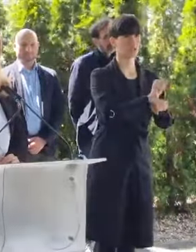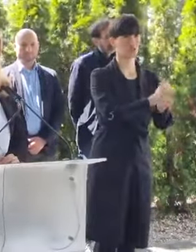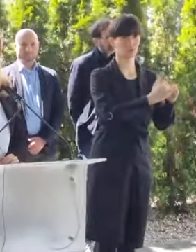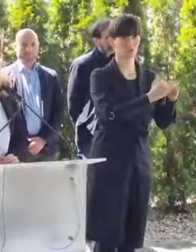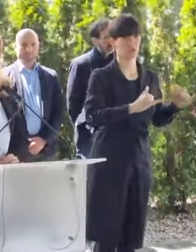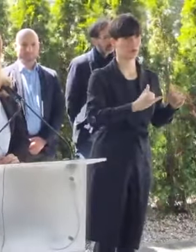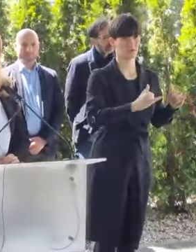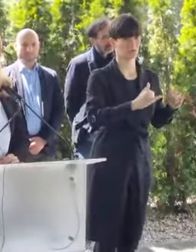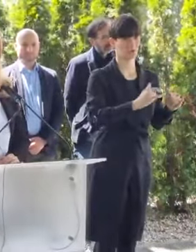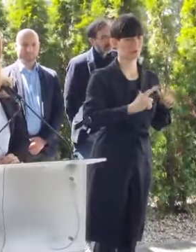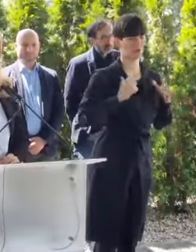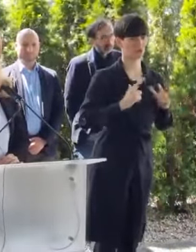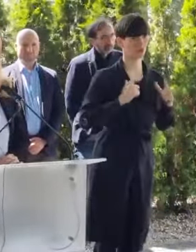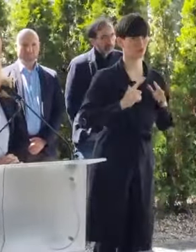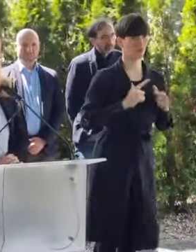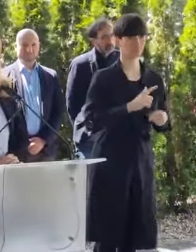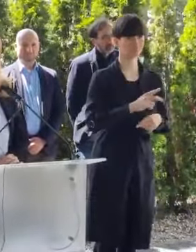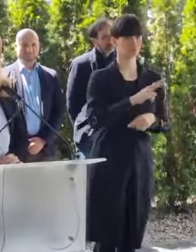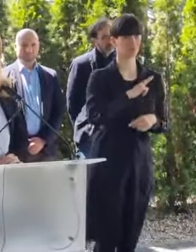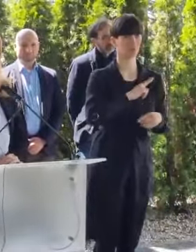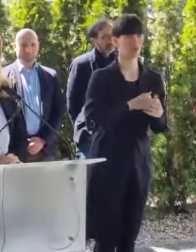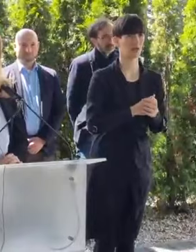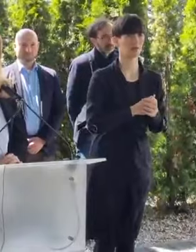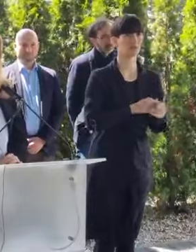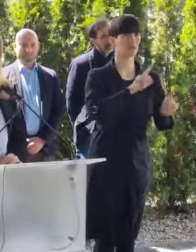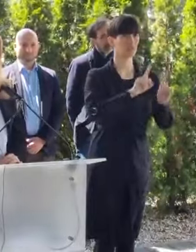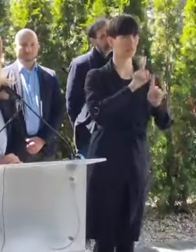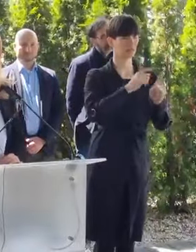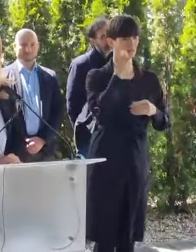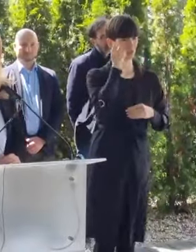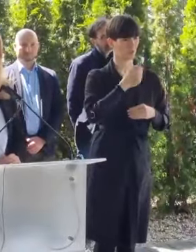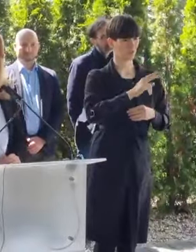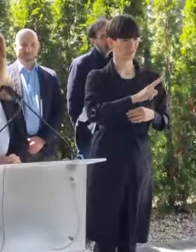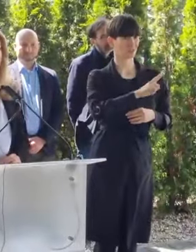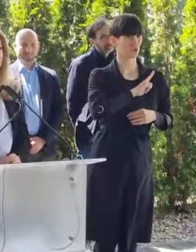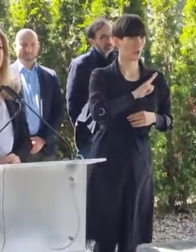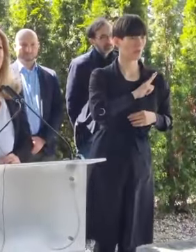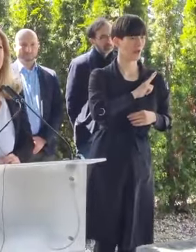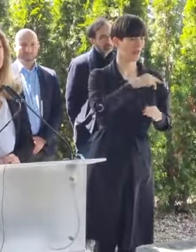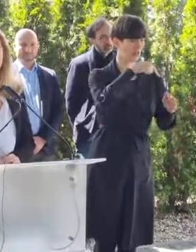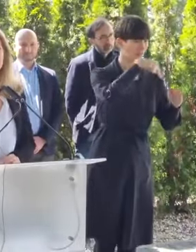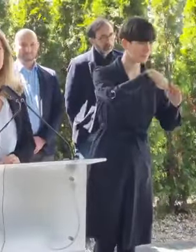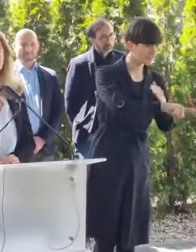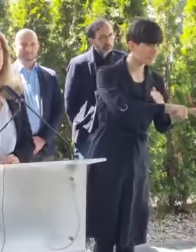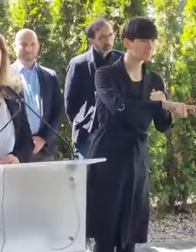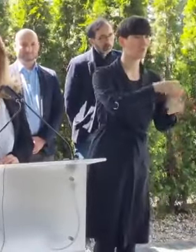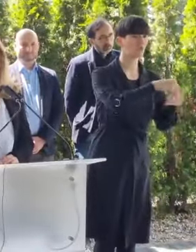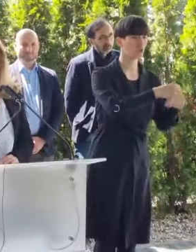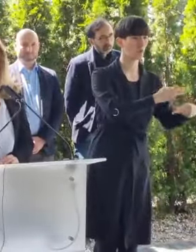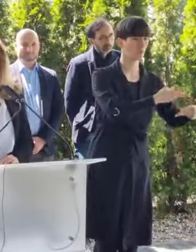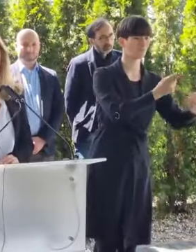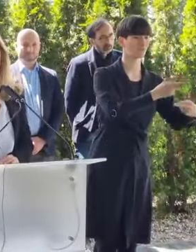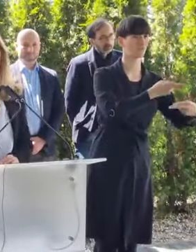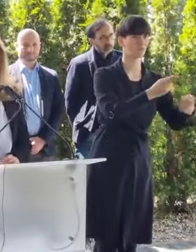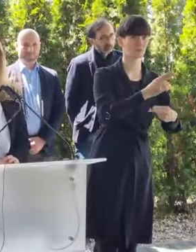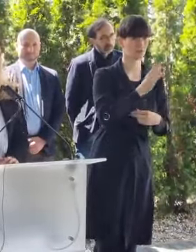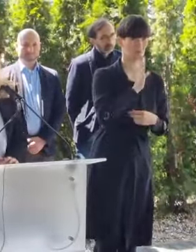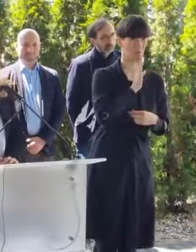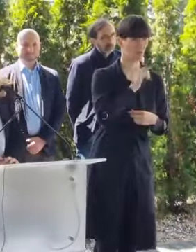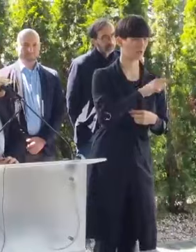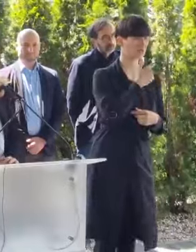neprežili. Dokonca ani tých, ktorí tam zomreli, nedovolili, aby ich vyniesli von, takže tam tie deti, starí a